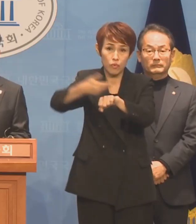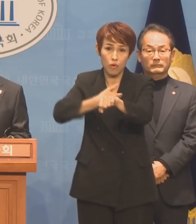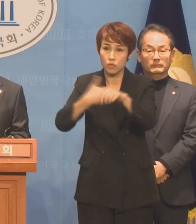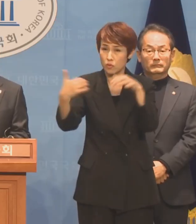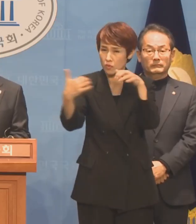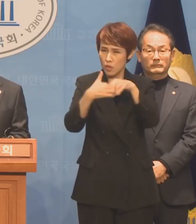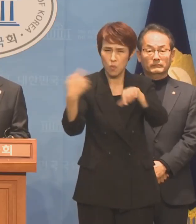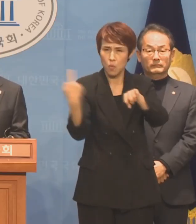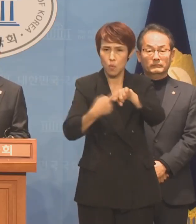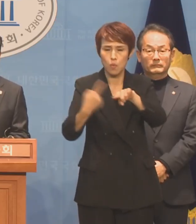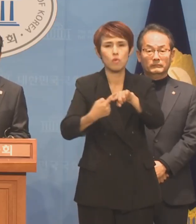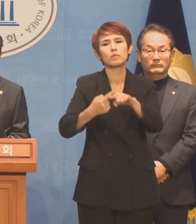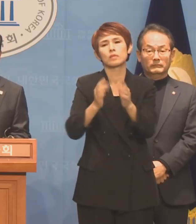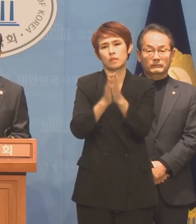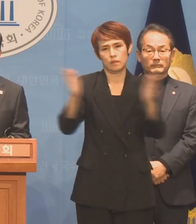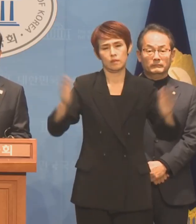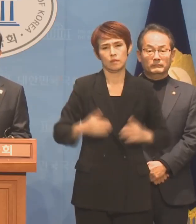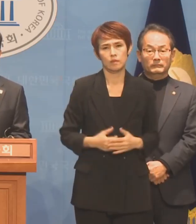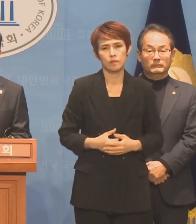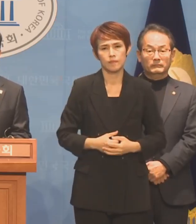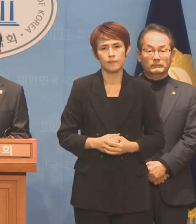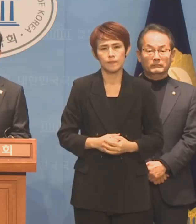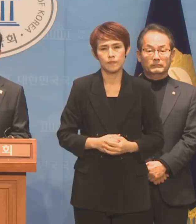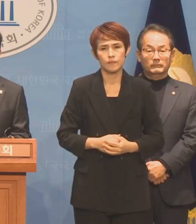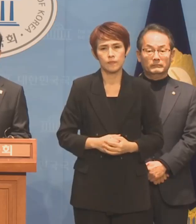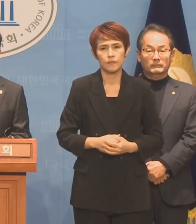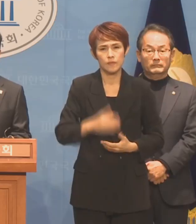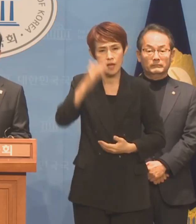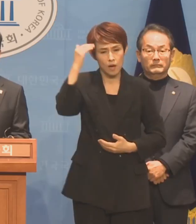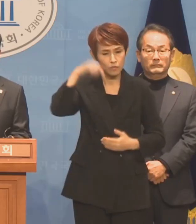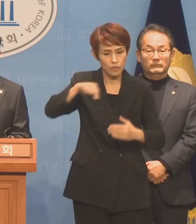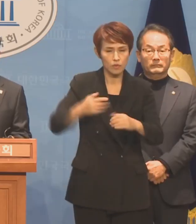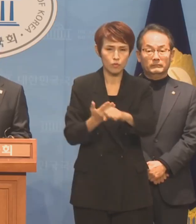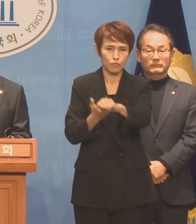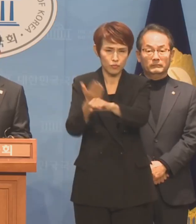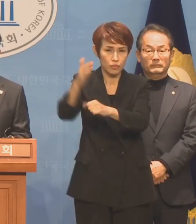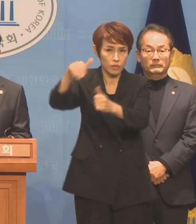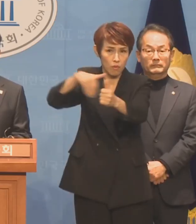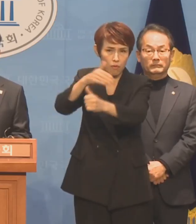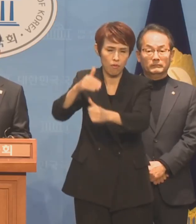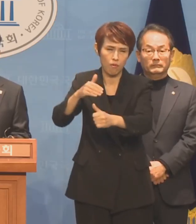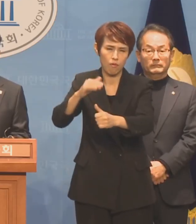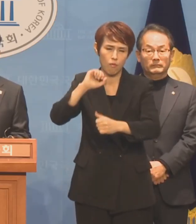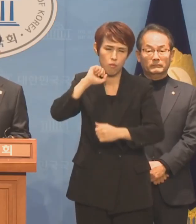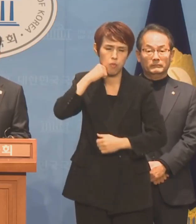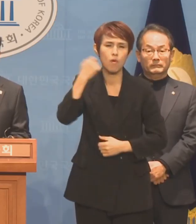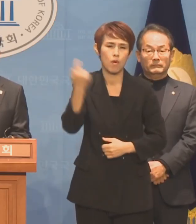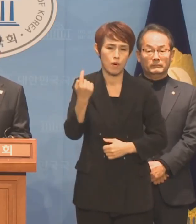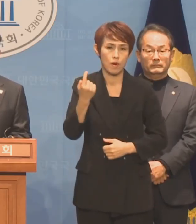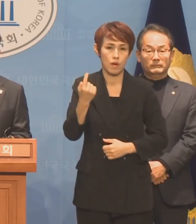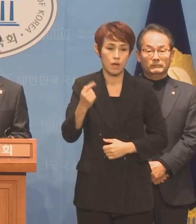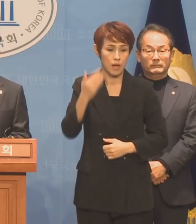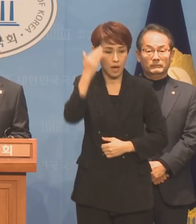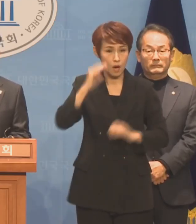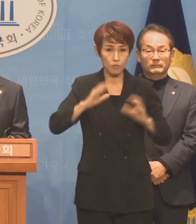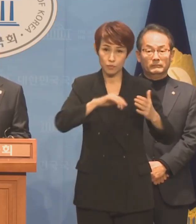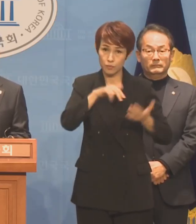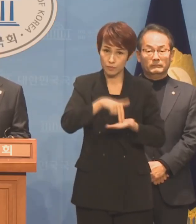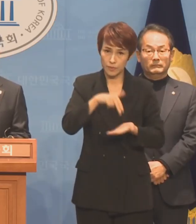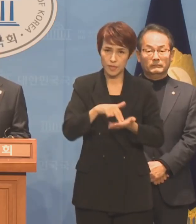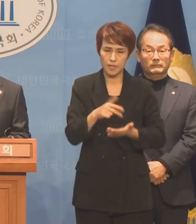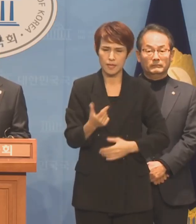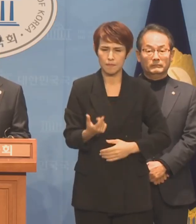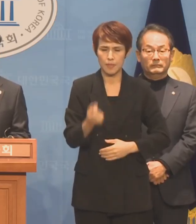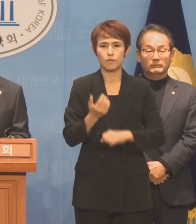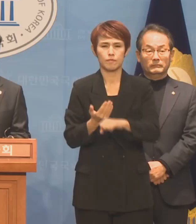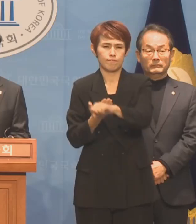전쟁이 본격화될 것입니다. 우리의 수출 환경 악화됩니다. 우리는 재빨리 우리의 수출을